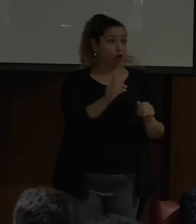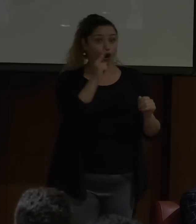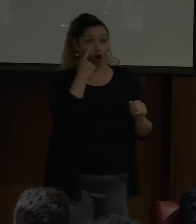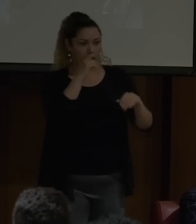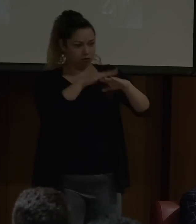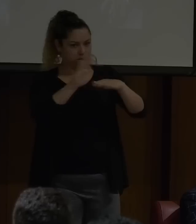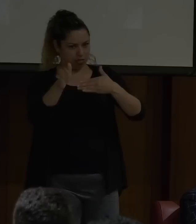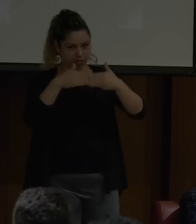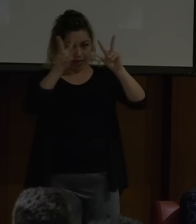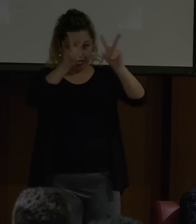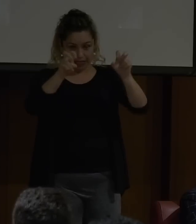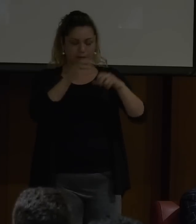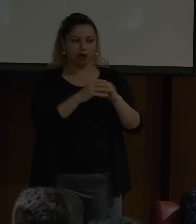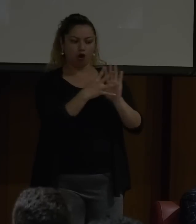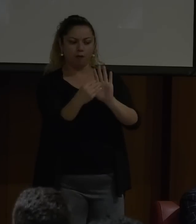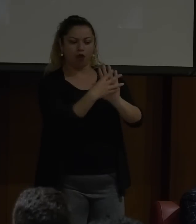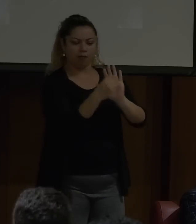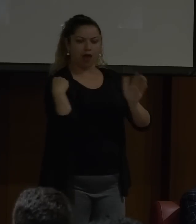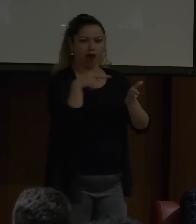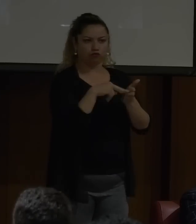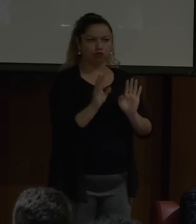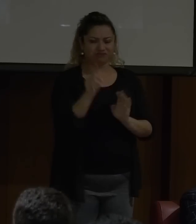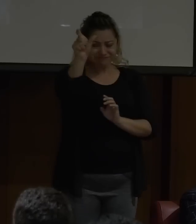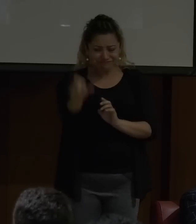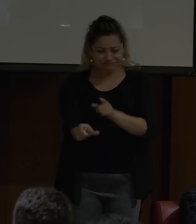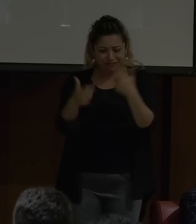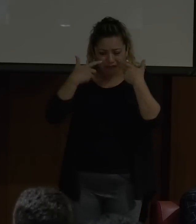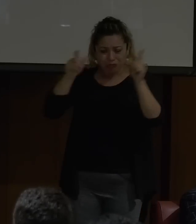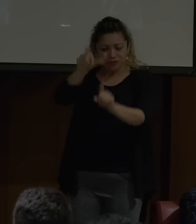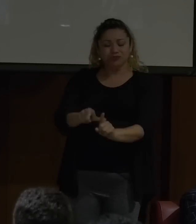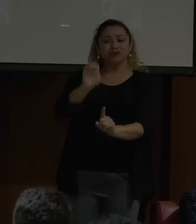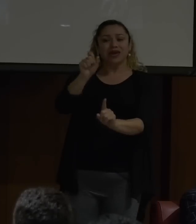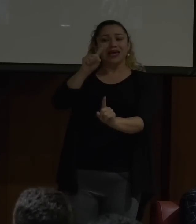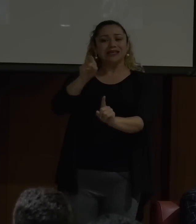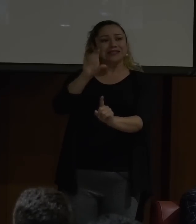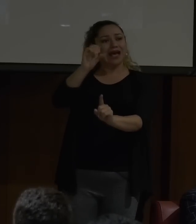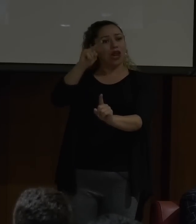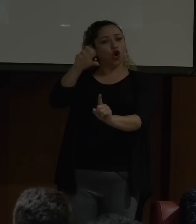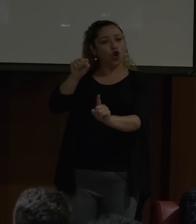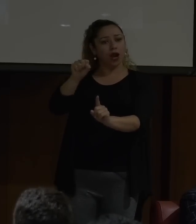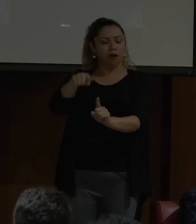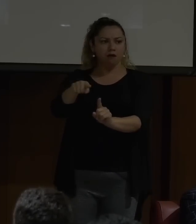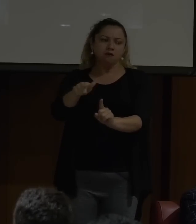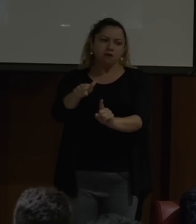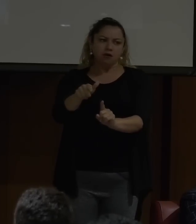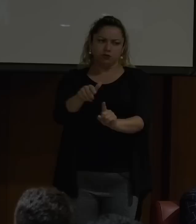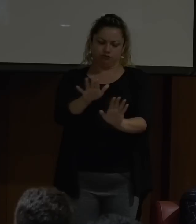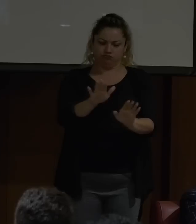lo cierto es lo siguiente, y eso no ensombrece a Escalona. Yo un día me atreví en un foro en Valledupar a decir lo